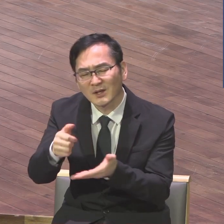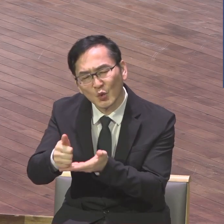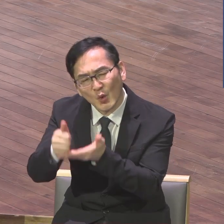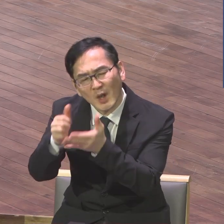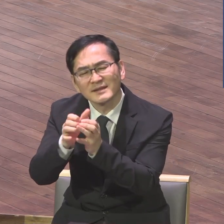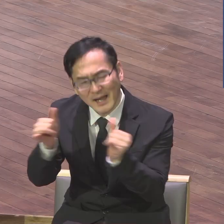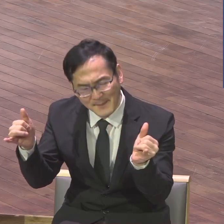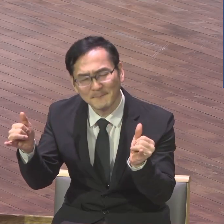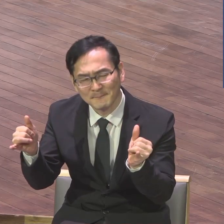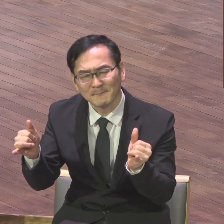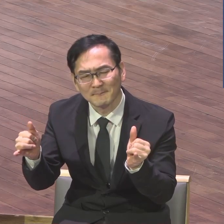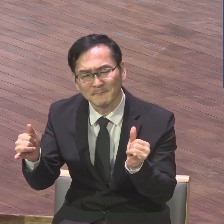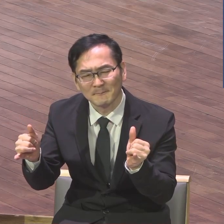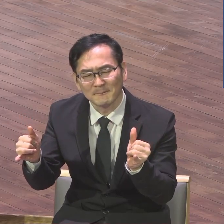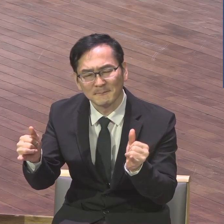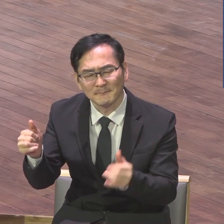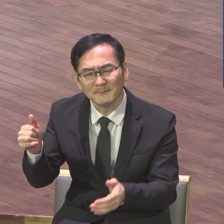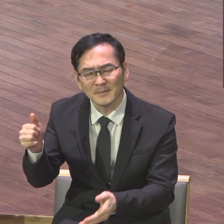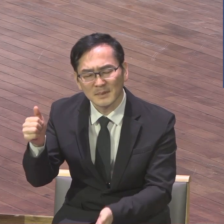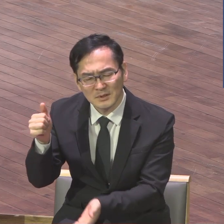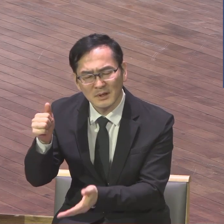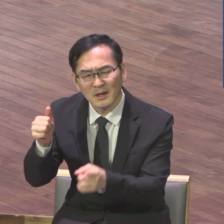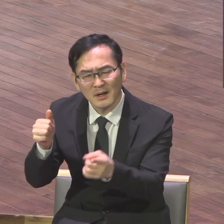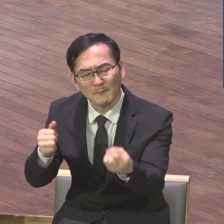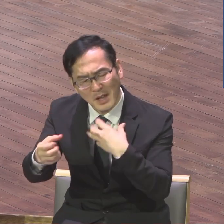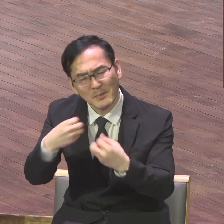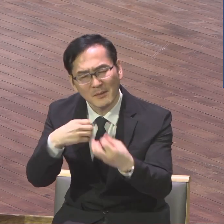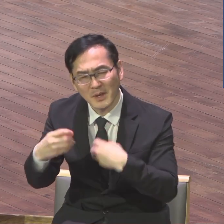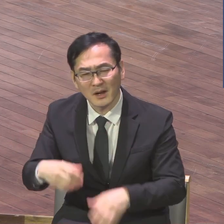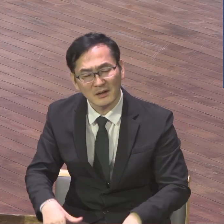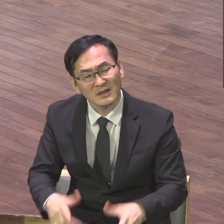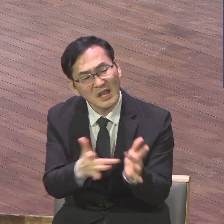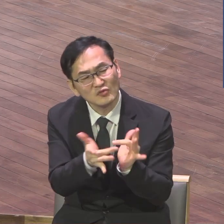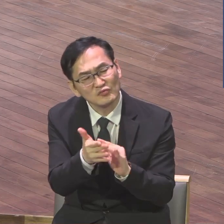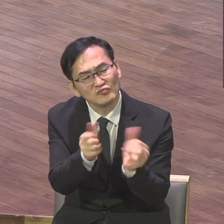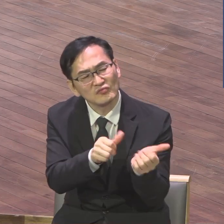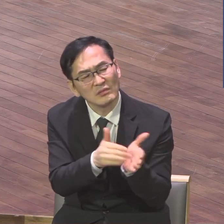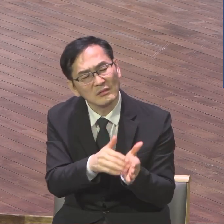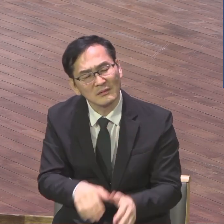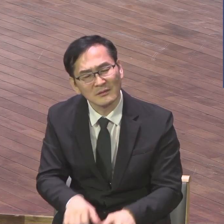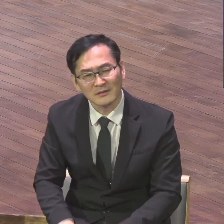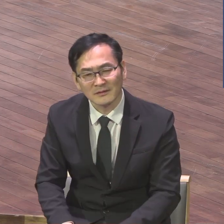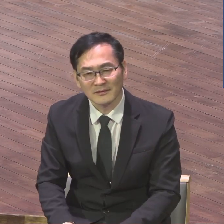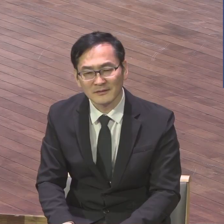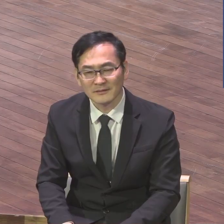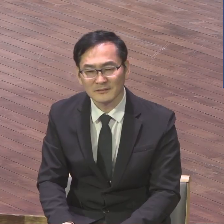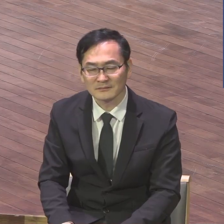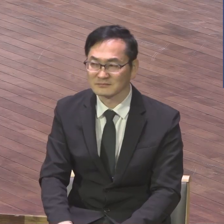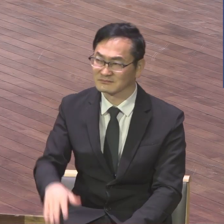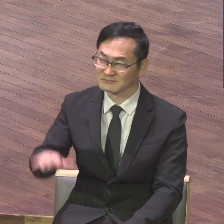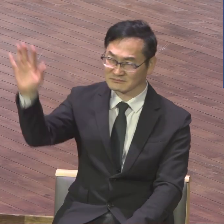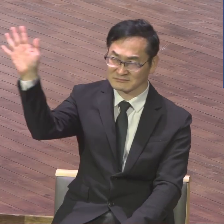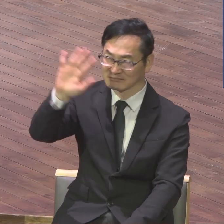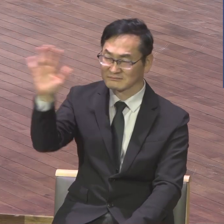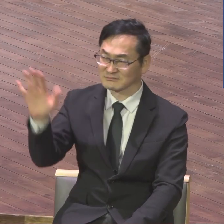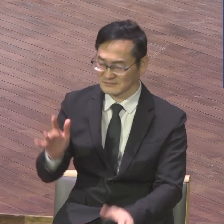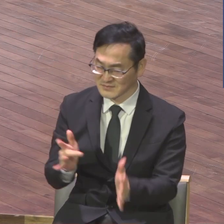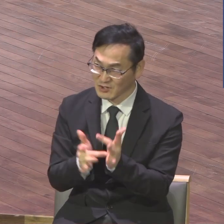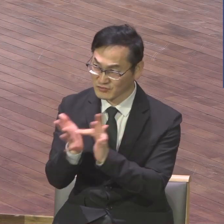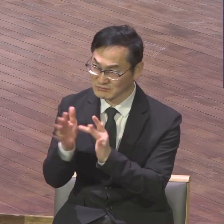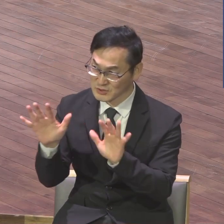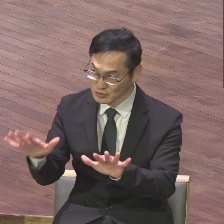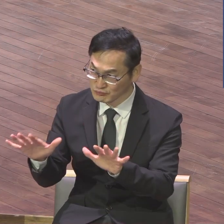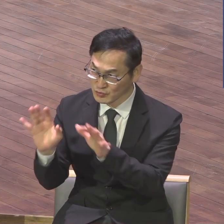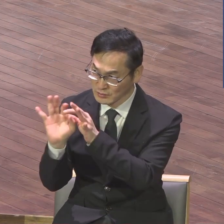중에서 존경하는 분을 말하라 그래서 라고 표현했어요. 그러니까 이 당당하게 이 소녀가